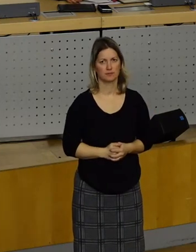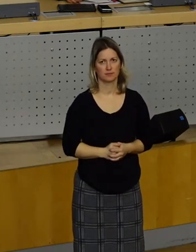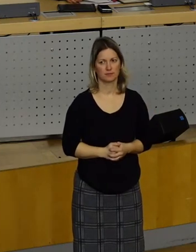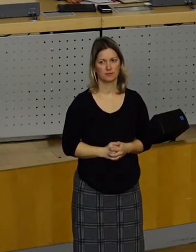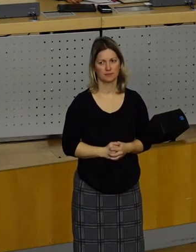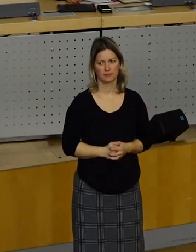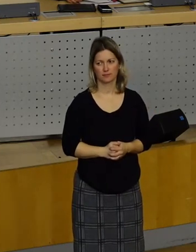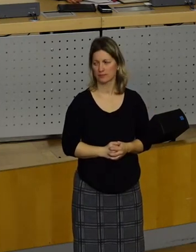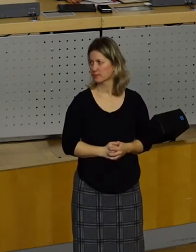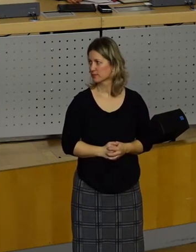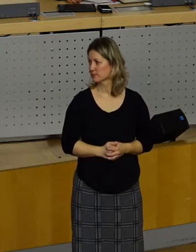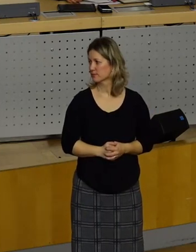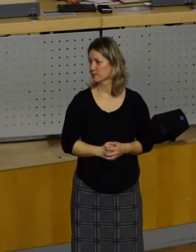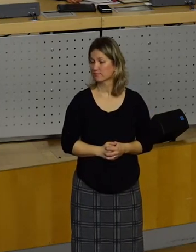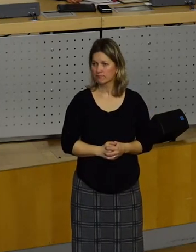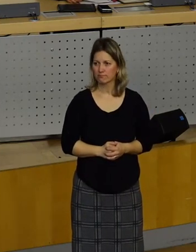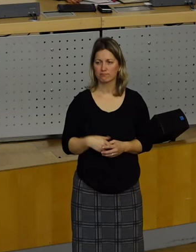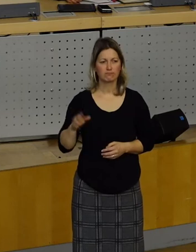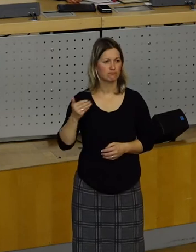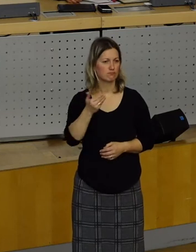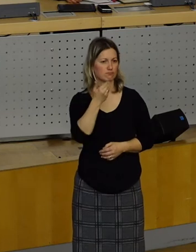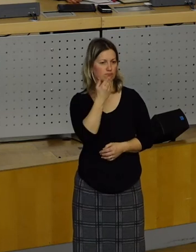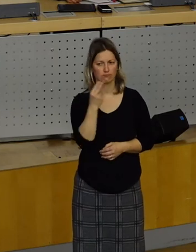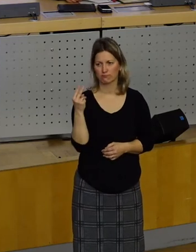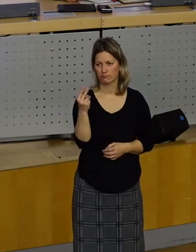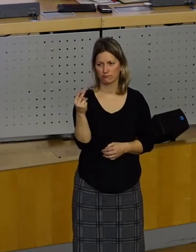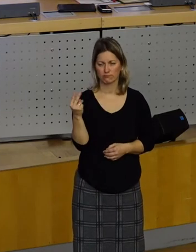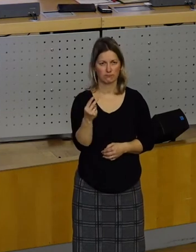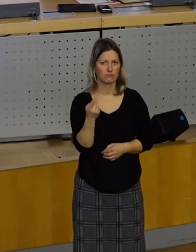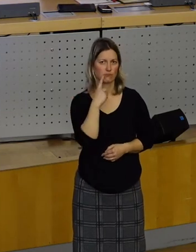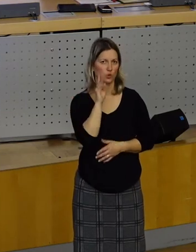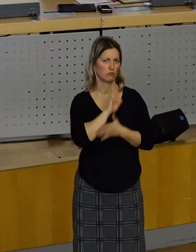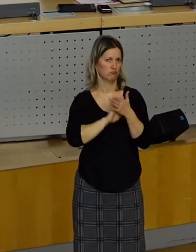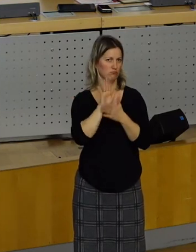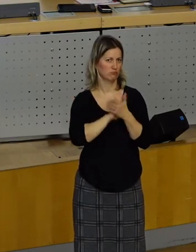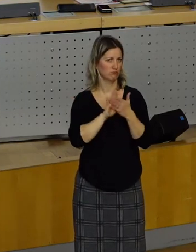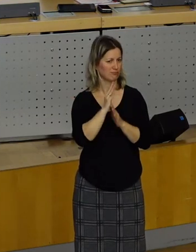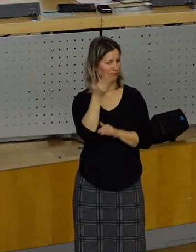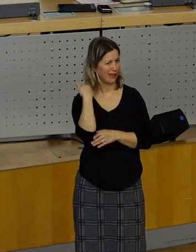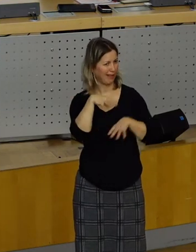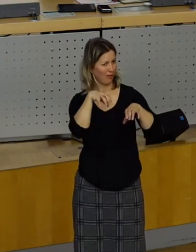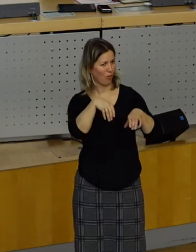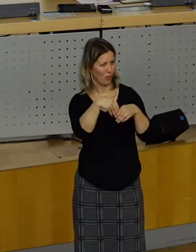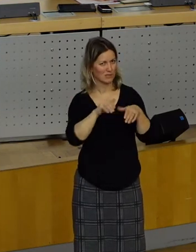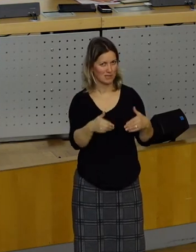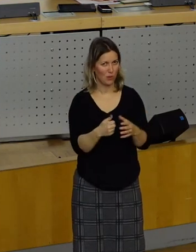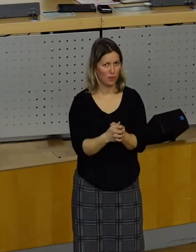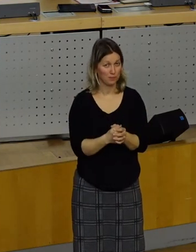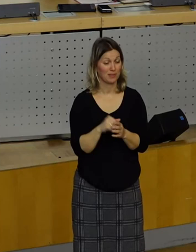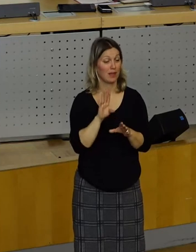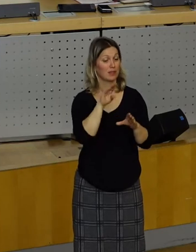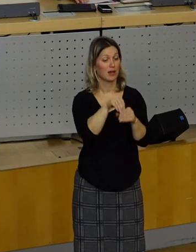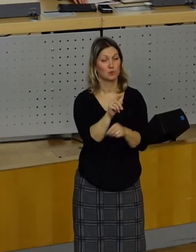vielen dank herr hat dr pepper herr krüger für den bericht möchte vielleicht ganz kurz den letzten punkt noch insoweit